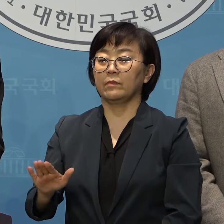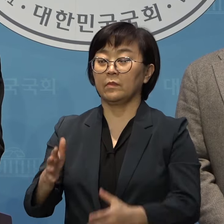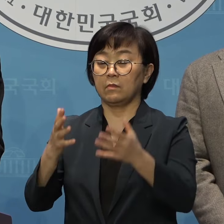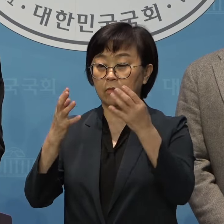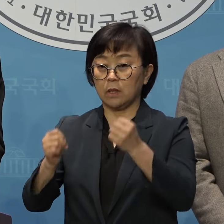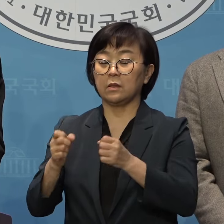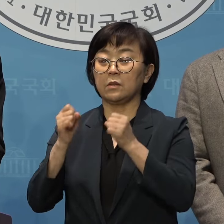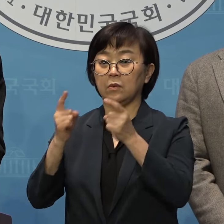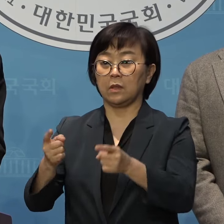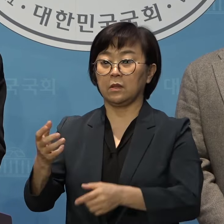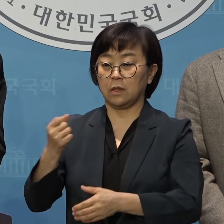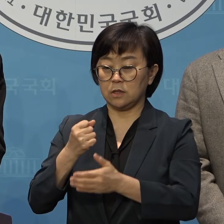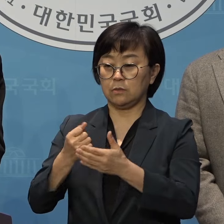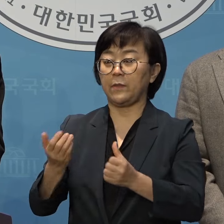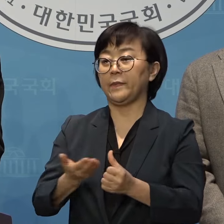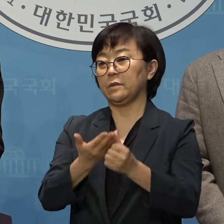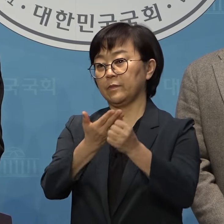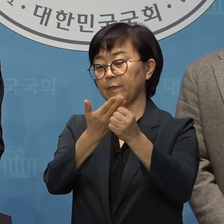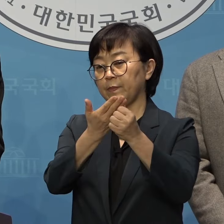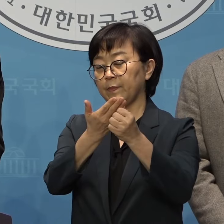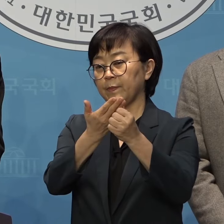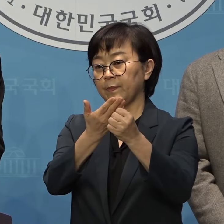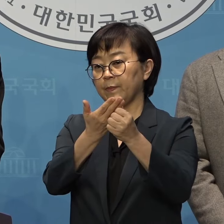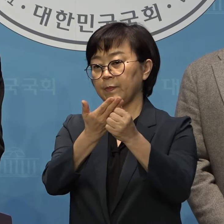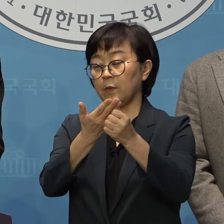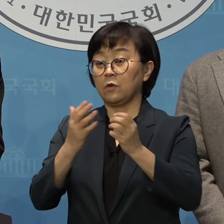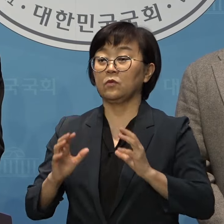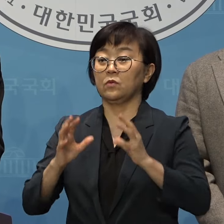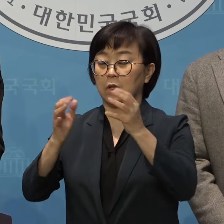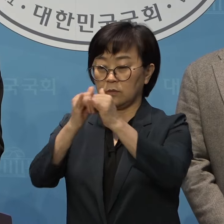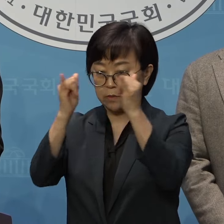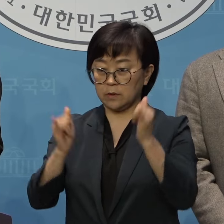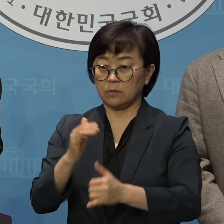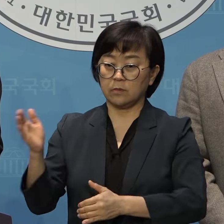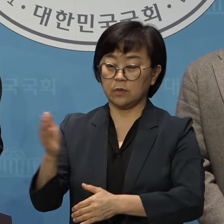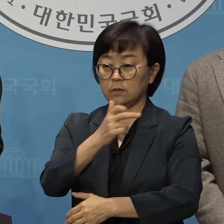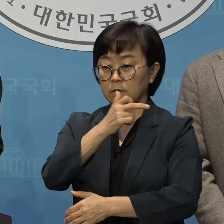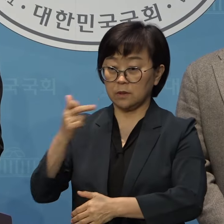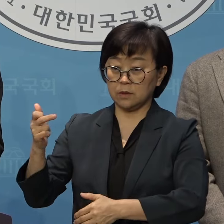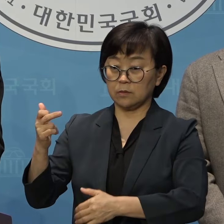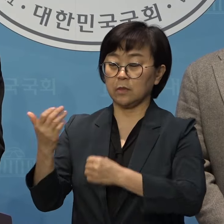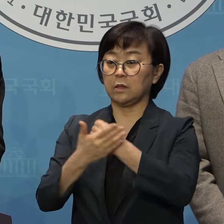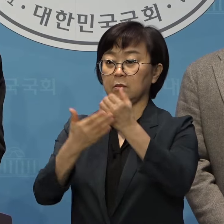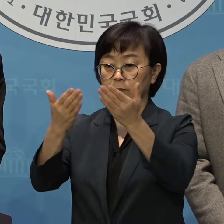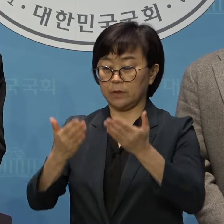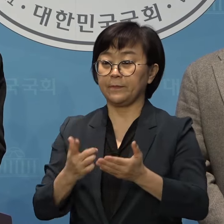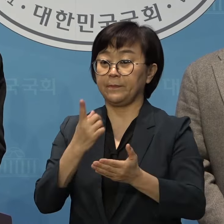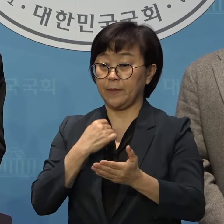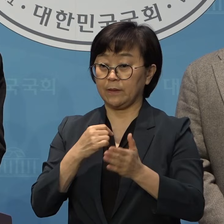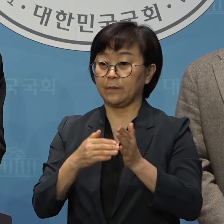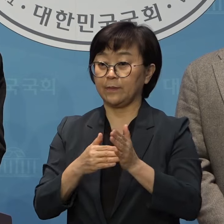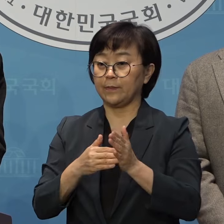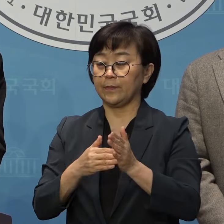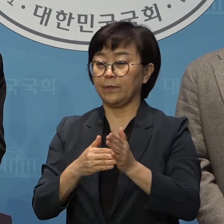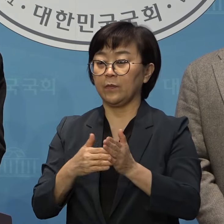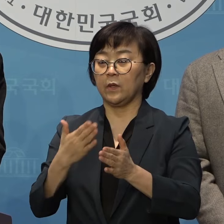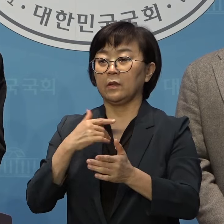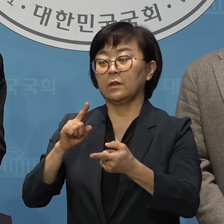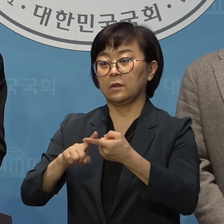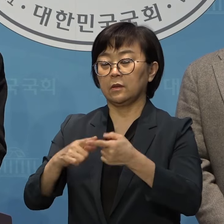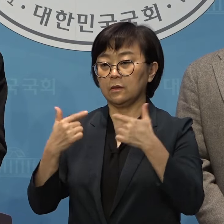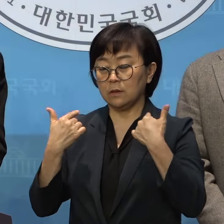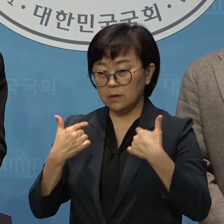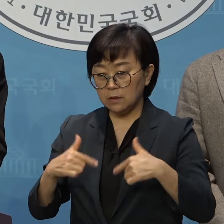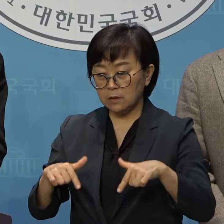많은 기회를 누리며 성장했습니다. 저는 국가와 사회로부터 크나큰 혜택을 받았습니다. 저는 그것을